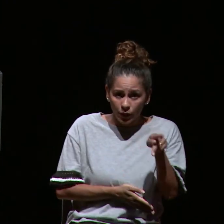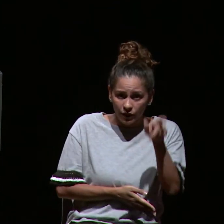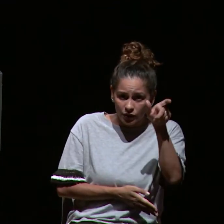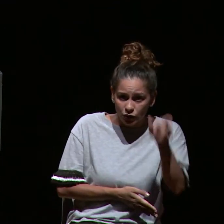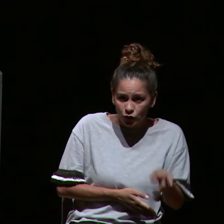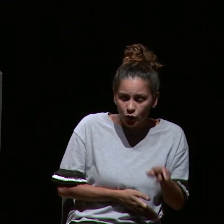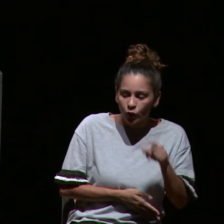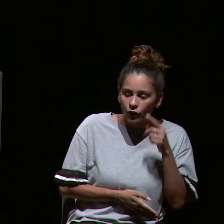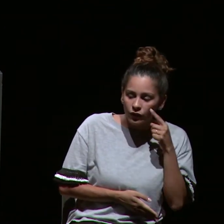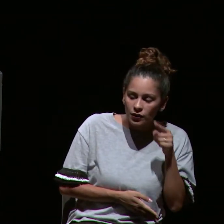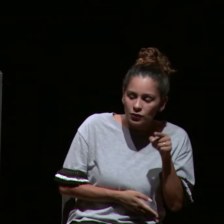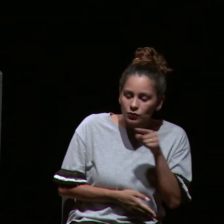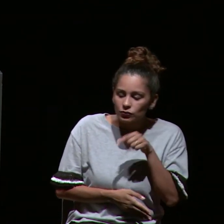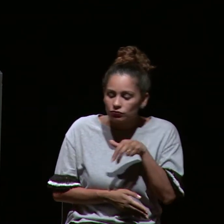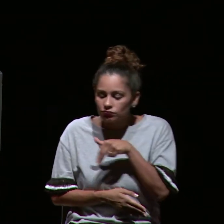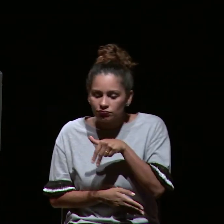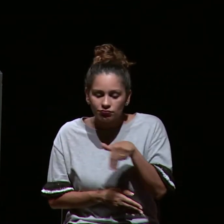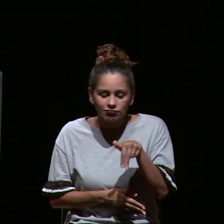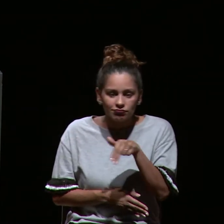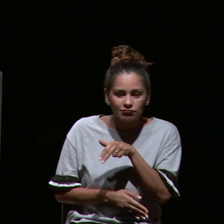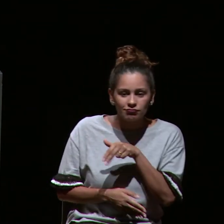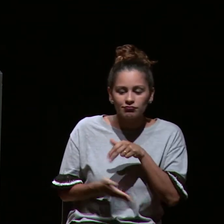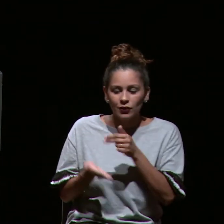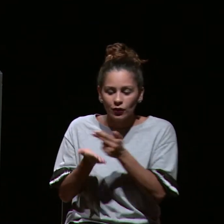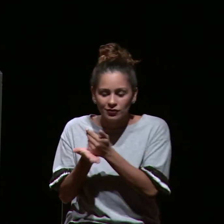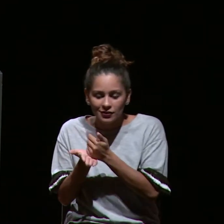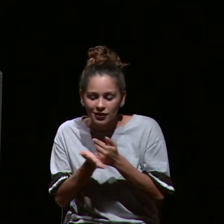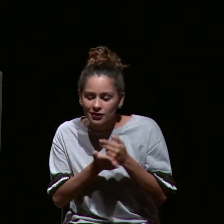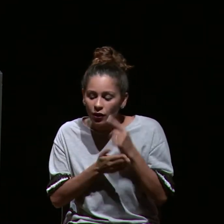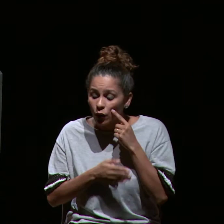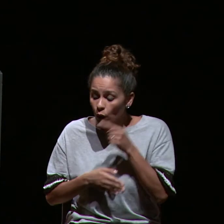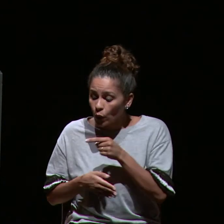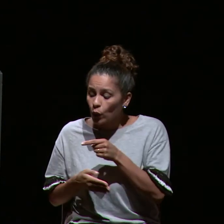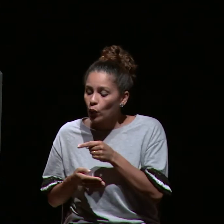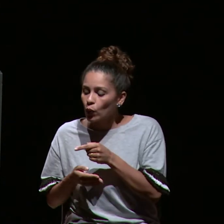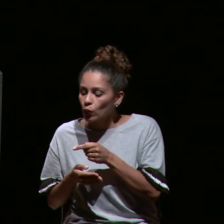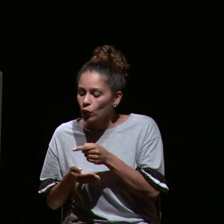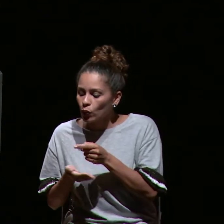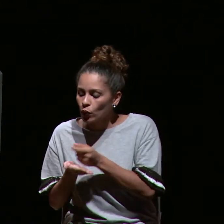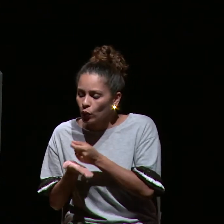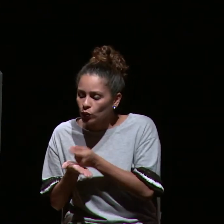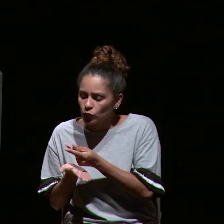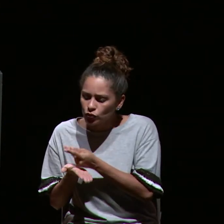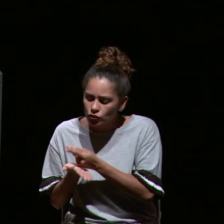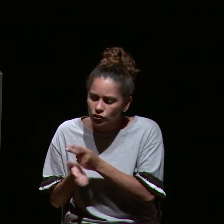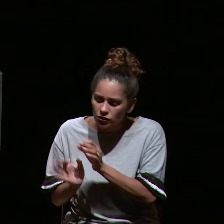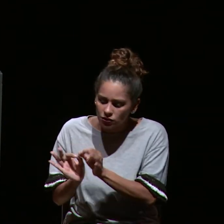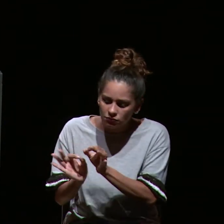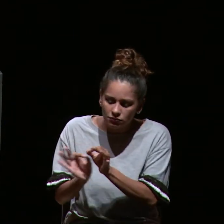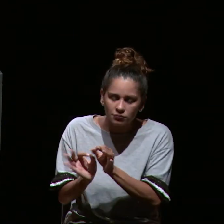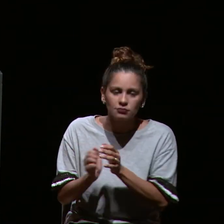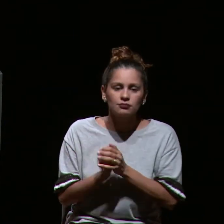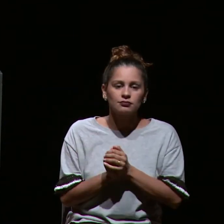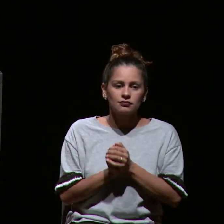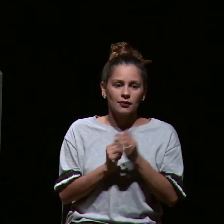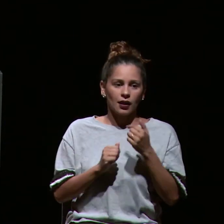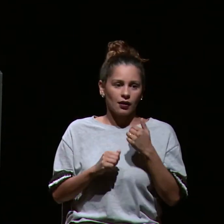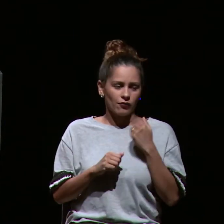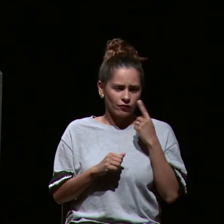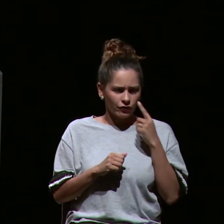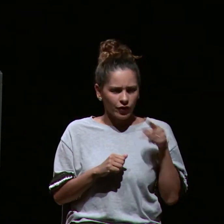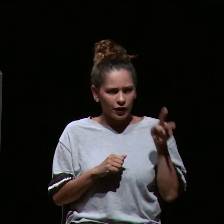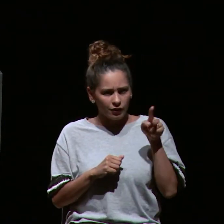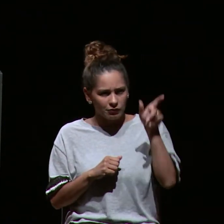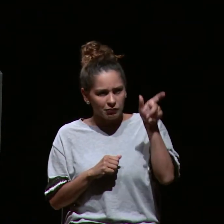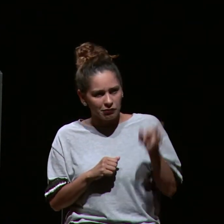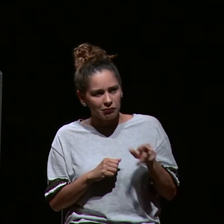que desenhavam, aqui dizendo isso, ali corrigindo com lápis de cera, lá arrumando outra seção. Assim, por eu ver fazer, dizer, corrigir e explicar,